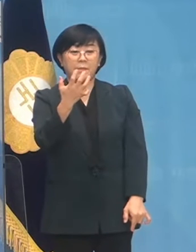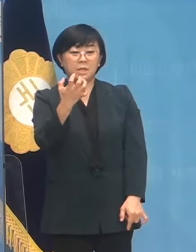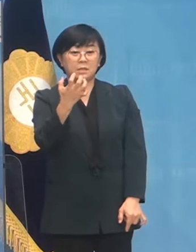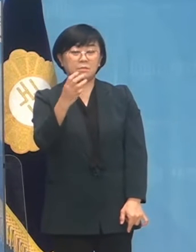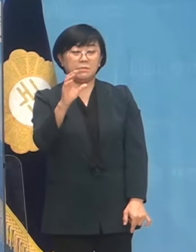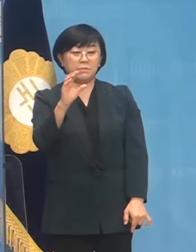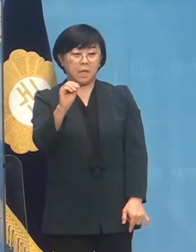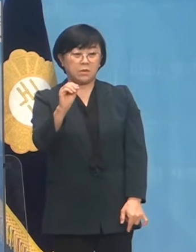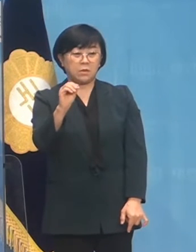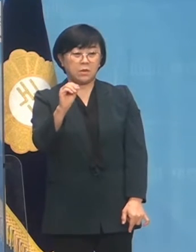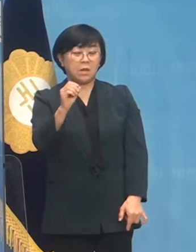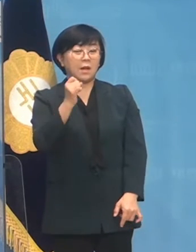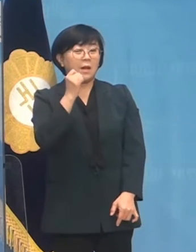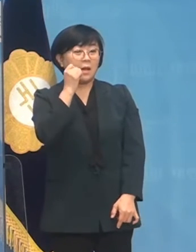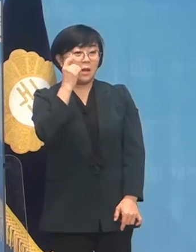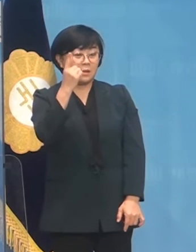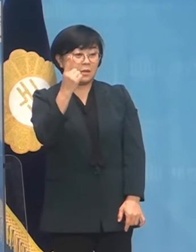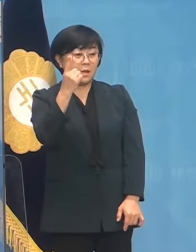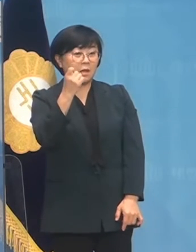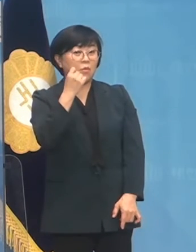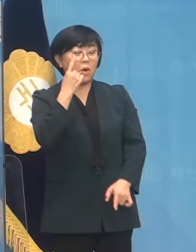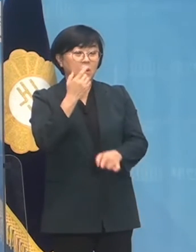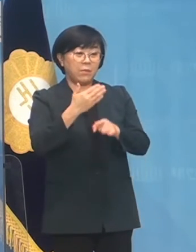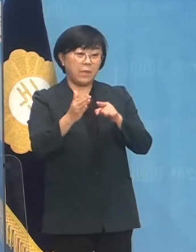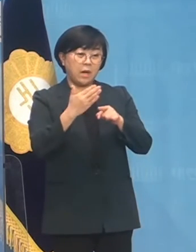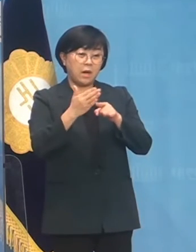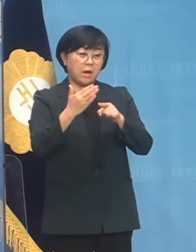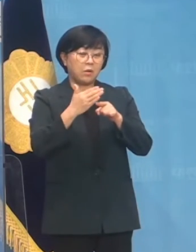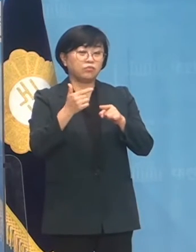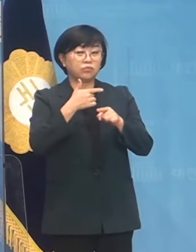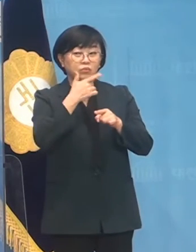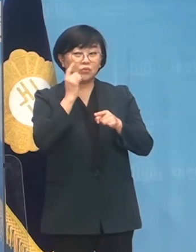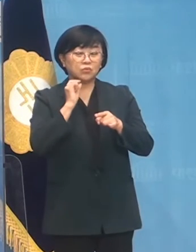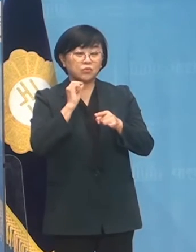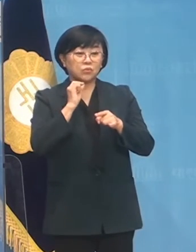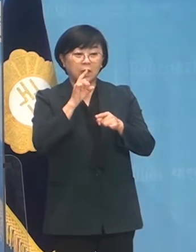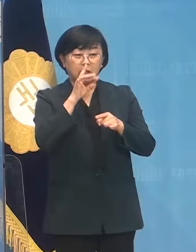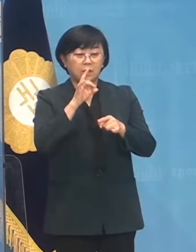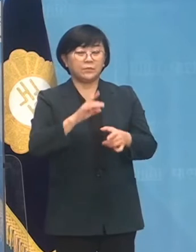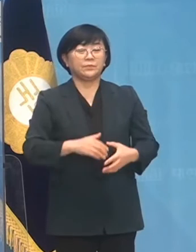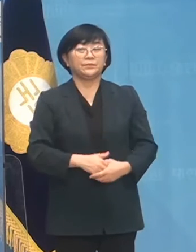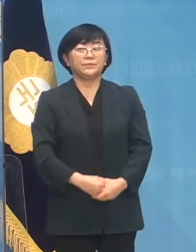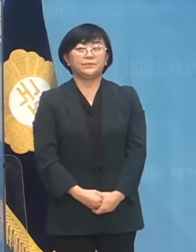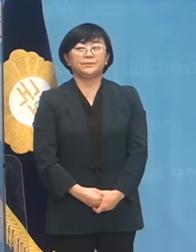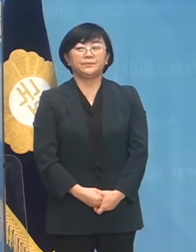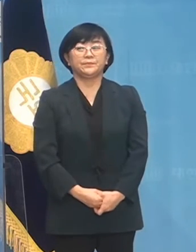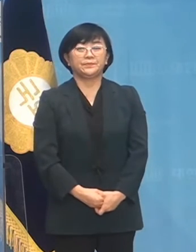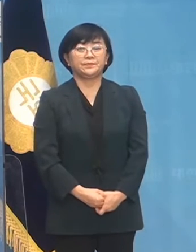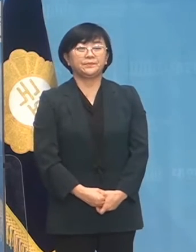280여만 원, 한 달 임들에게도 못 미치는 금액입니다.